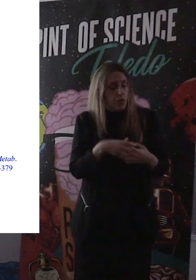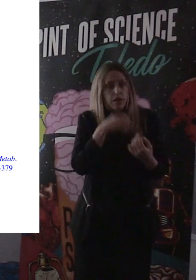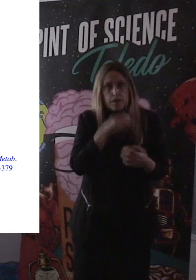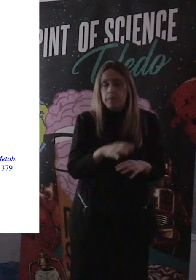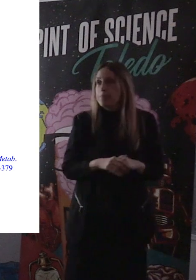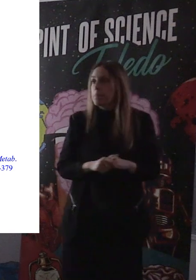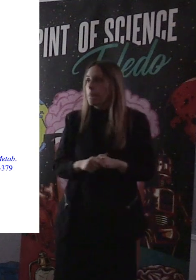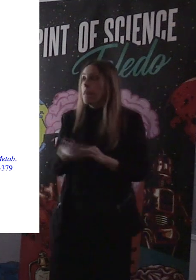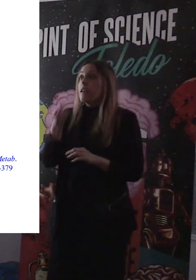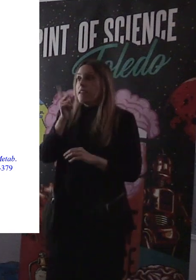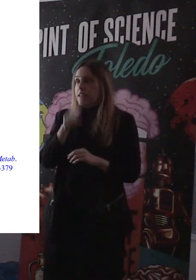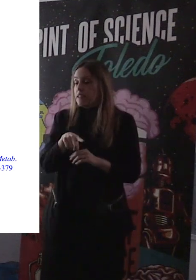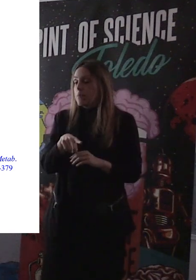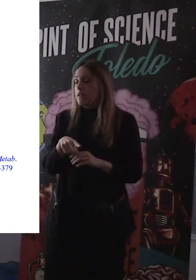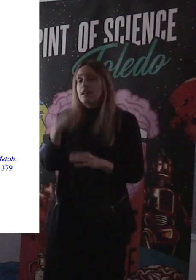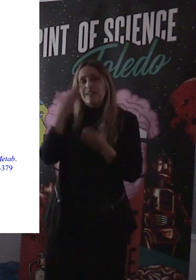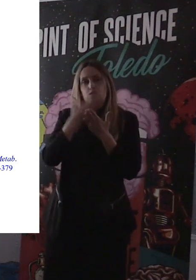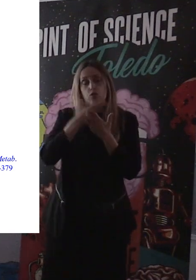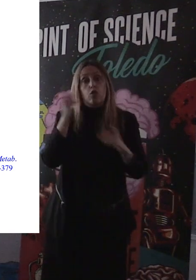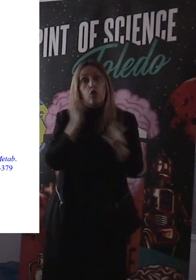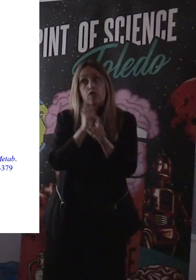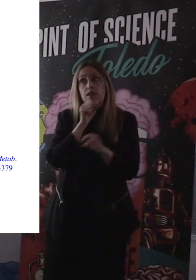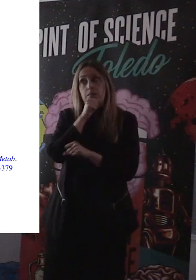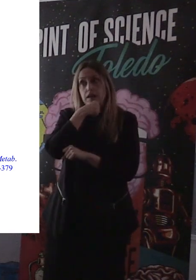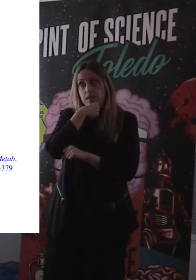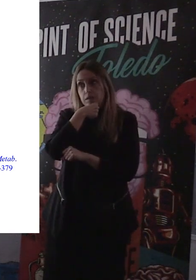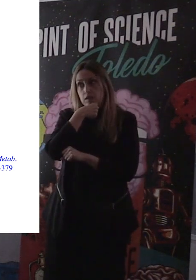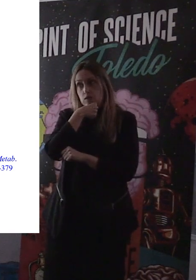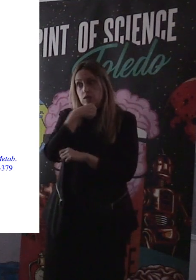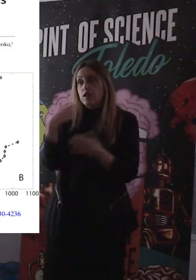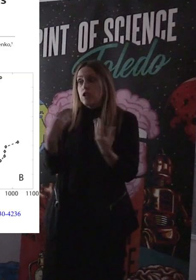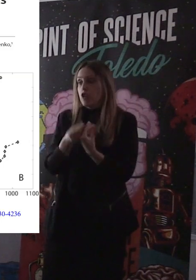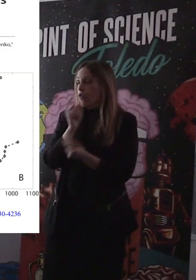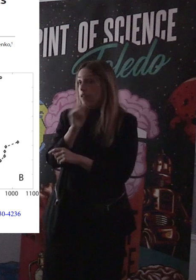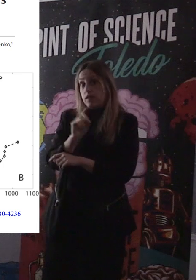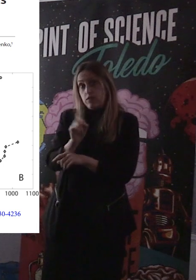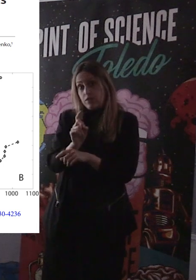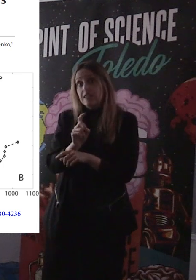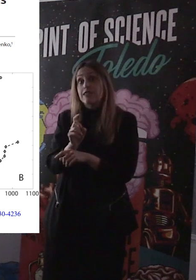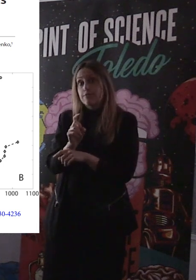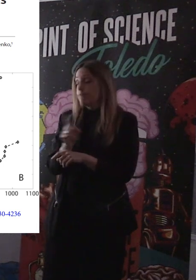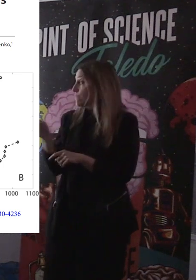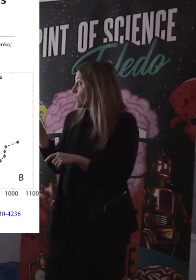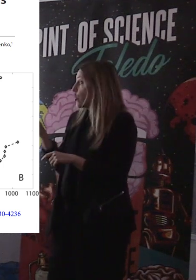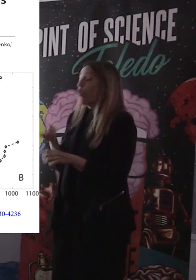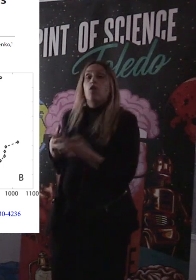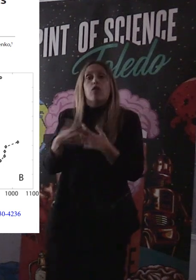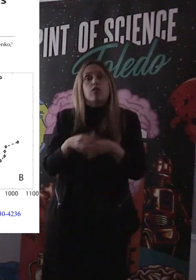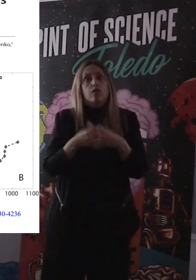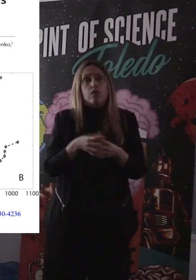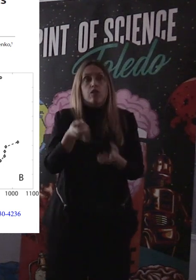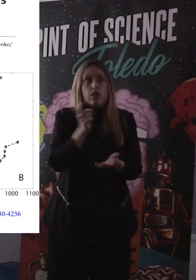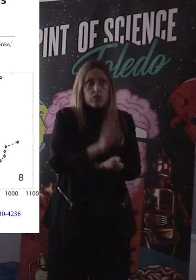también los estudios contra envejecimiento y con ratones. Sí, aquí funciona otra vez, vemos